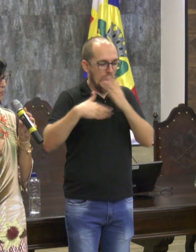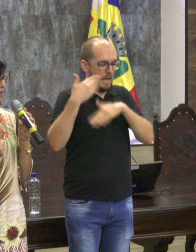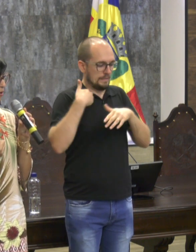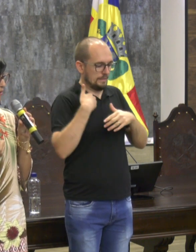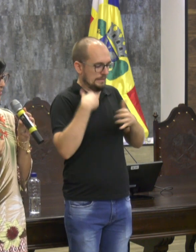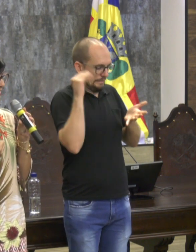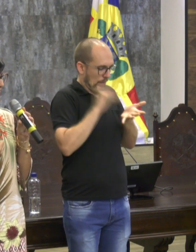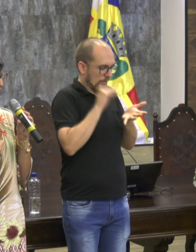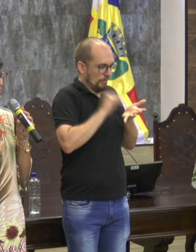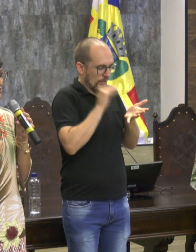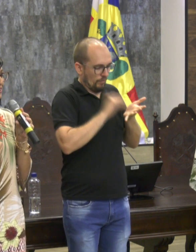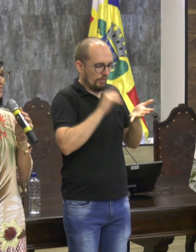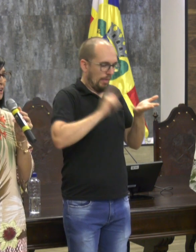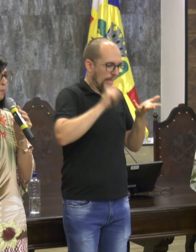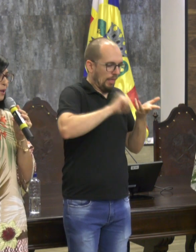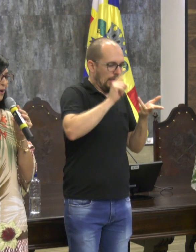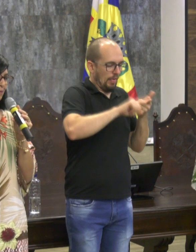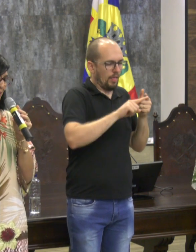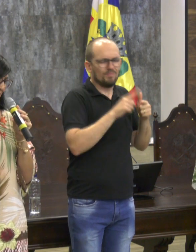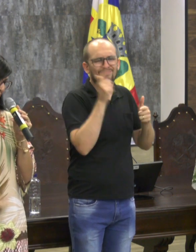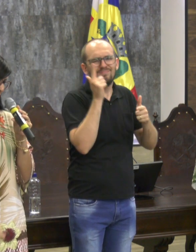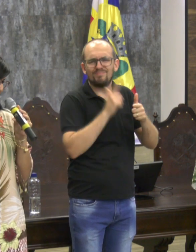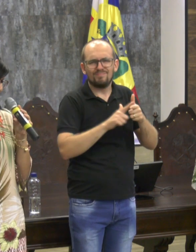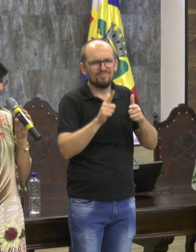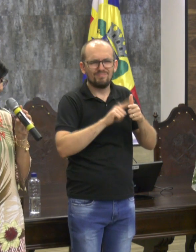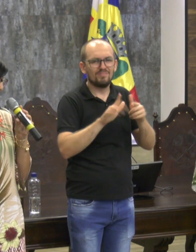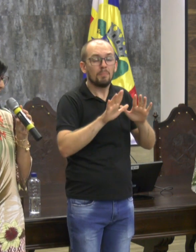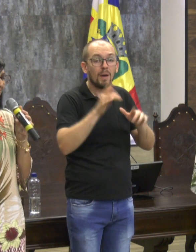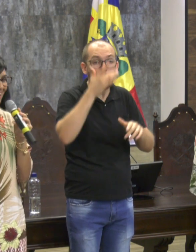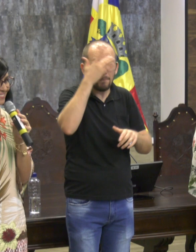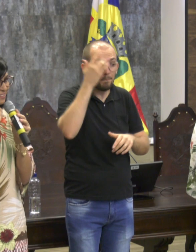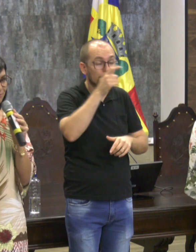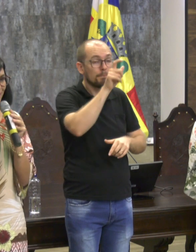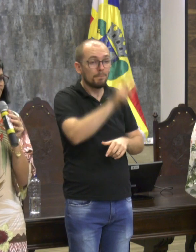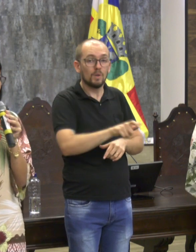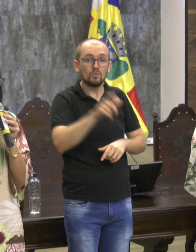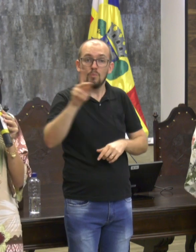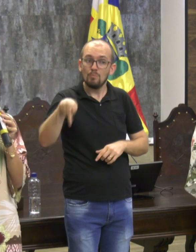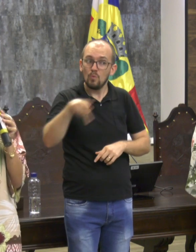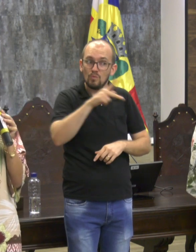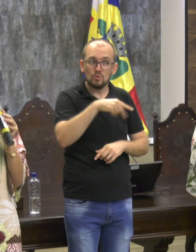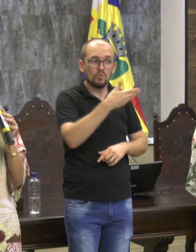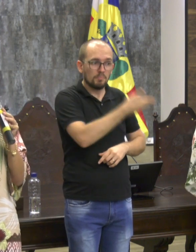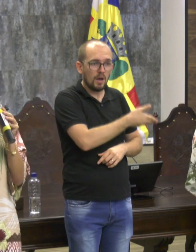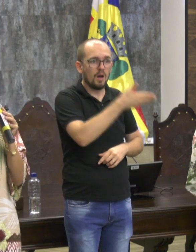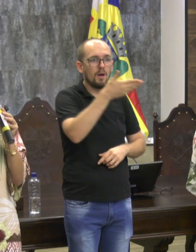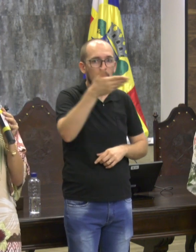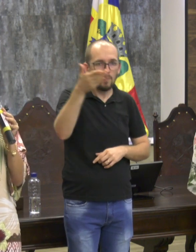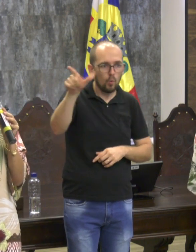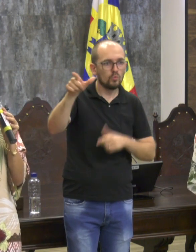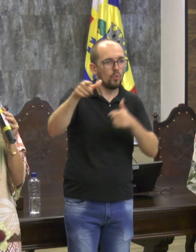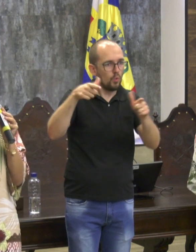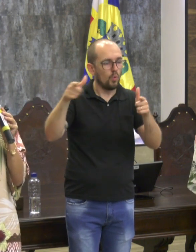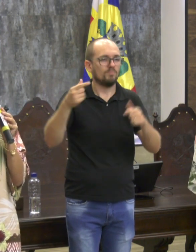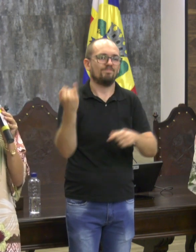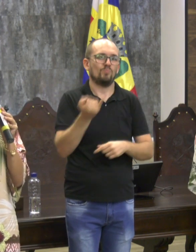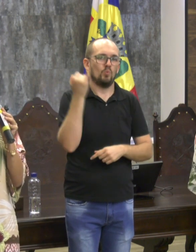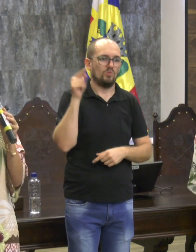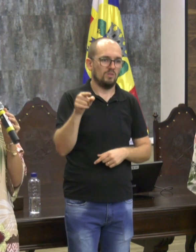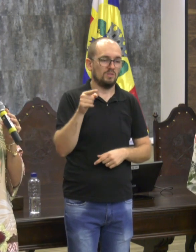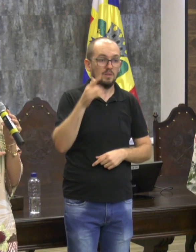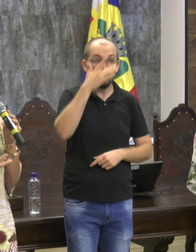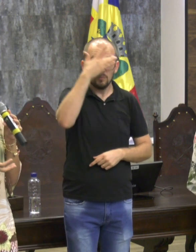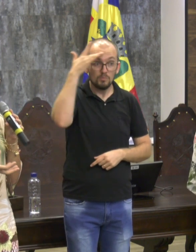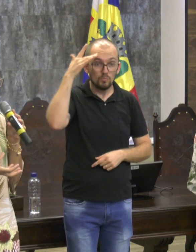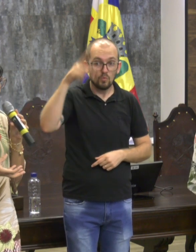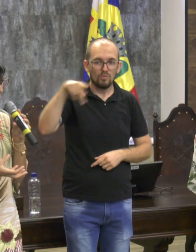extrair o melhor, eu consegui extrair o melhor da minha equipe. Essa foi a máxima. Porque dentro da escola, as